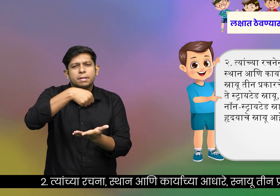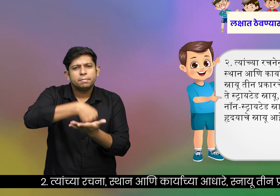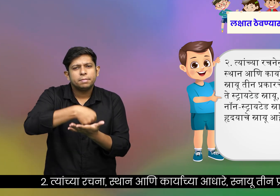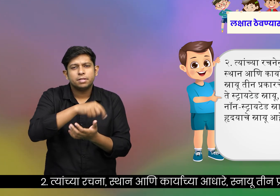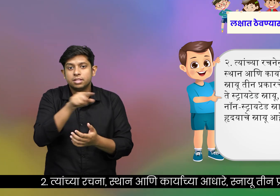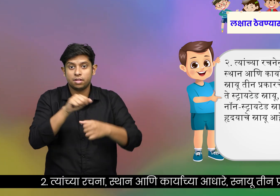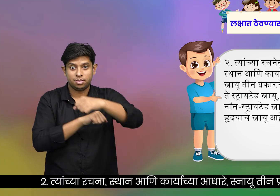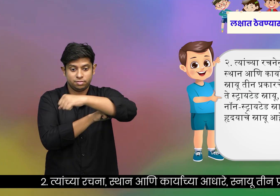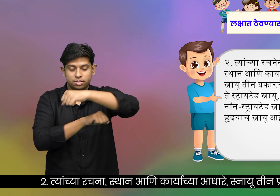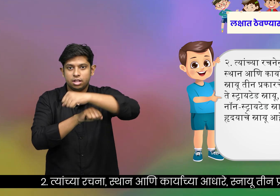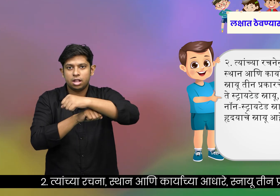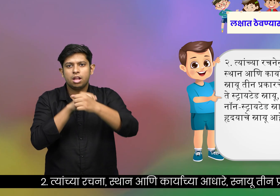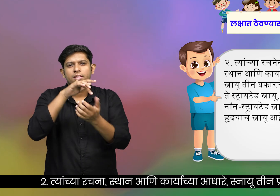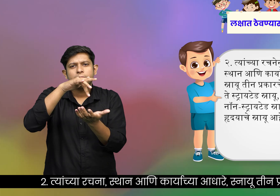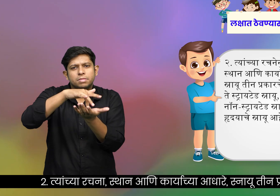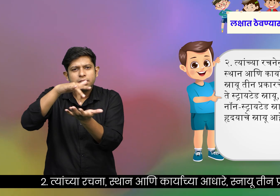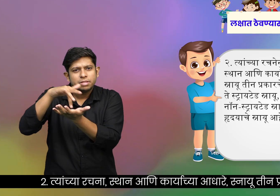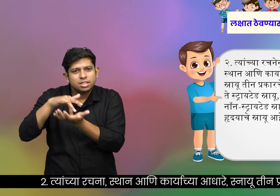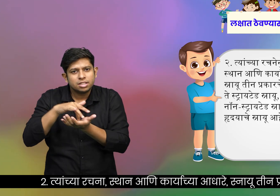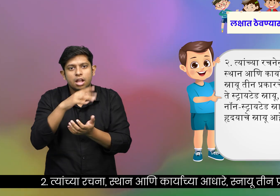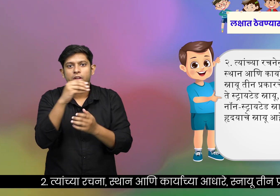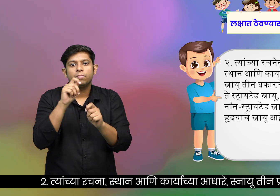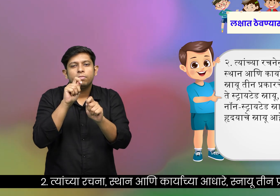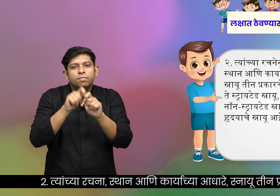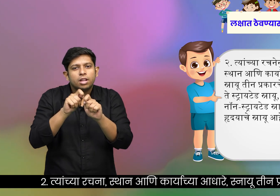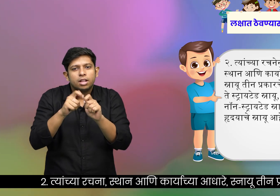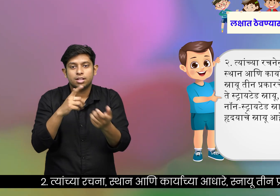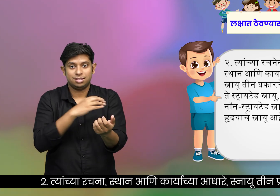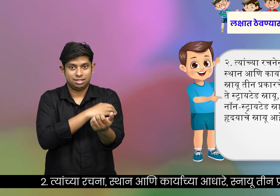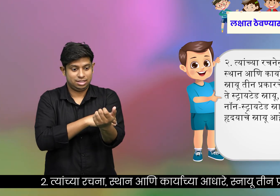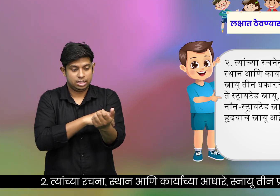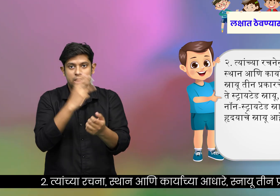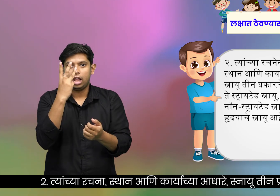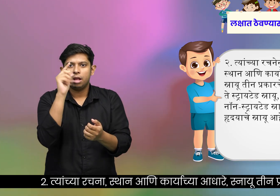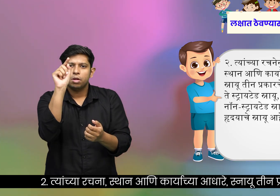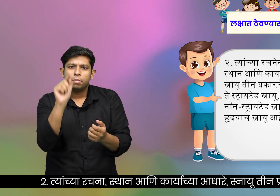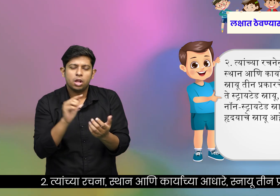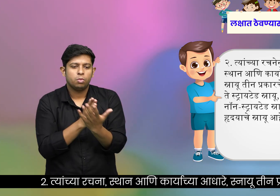दुसरा, त्यांची रचना, स्थान आणि कार्याचे आधारे सप्तायू 3 प्रकारचे असतात.